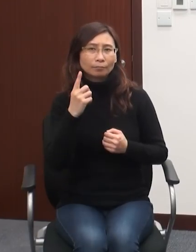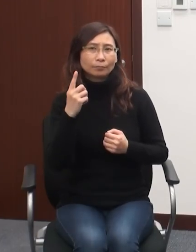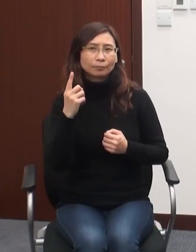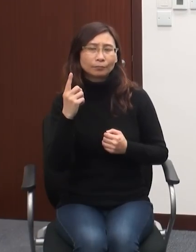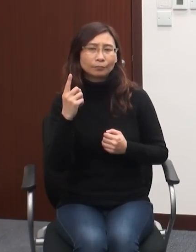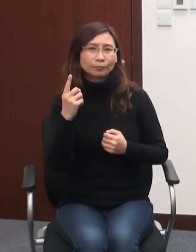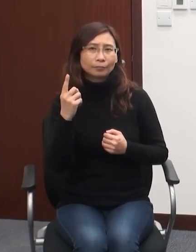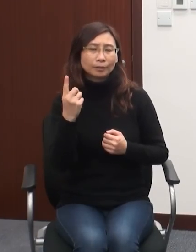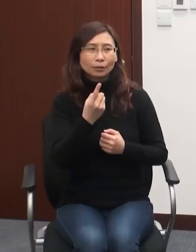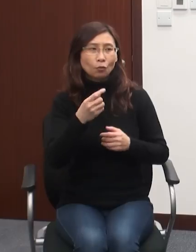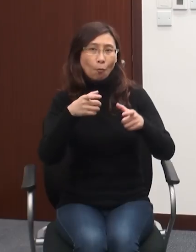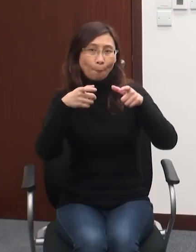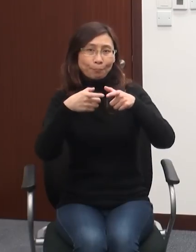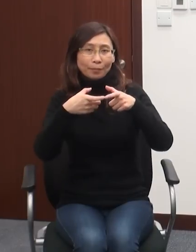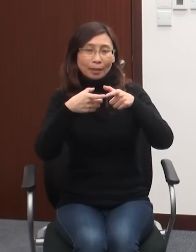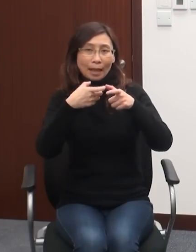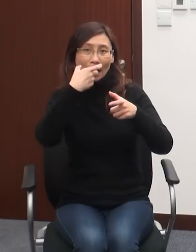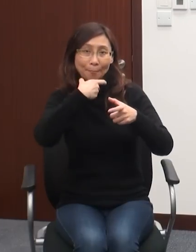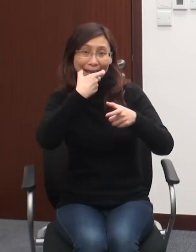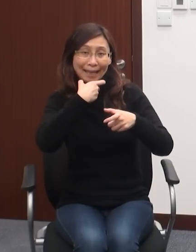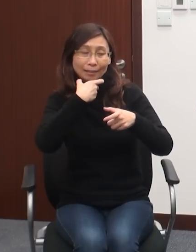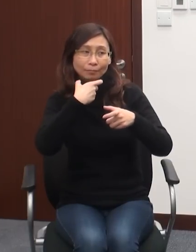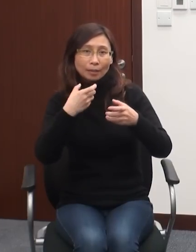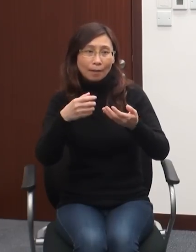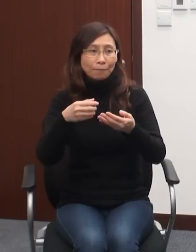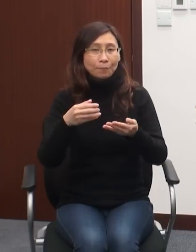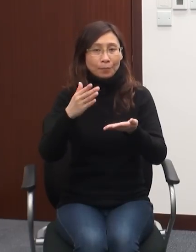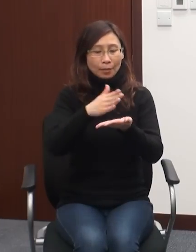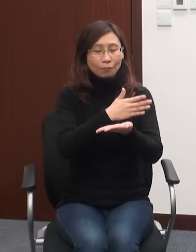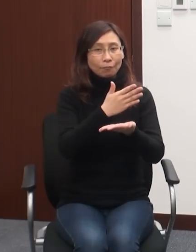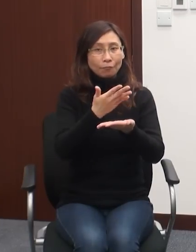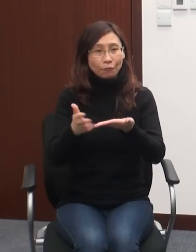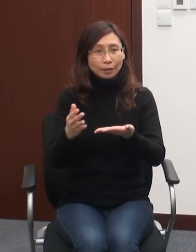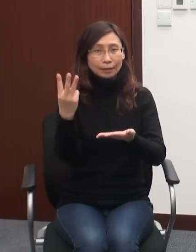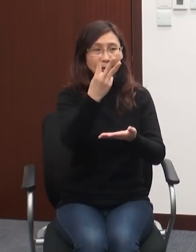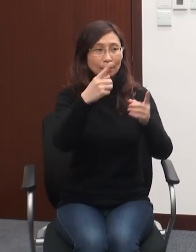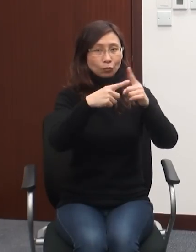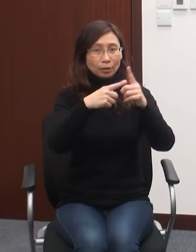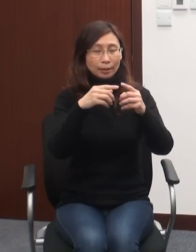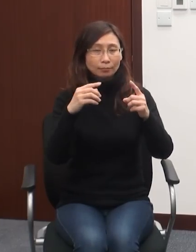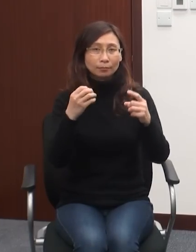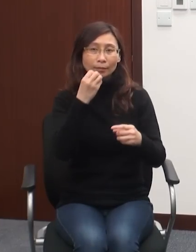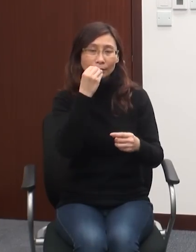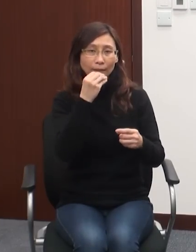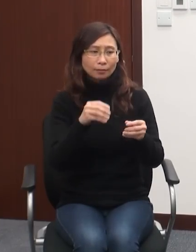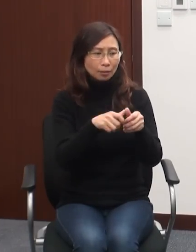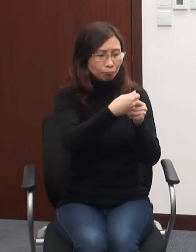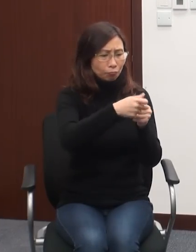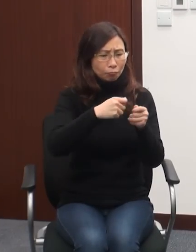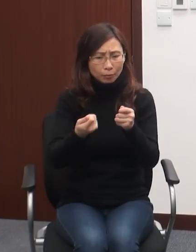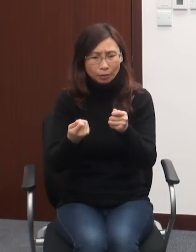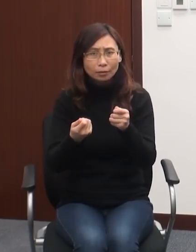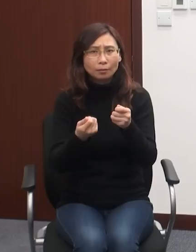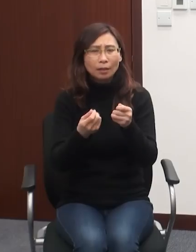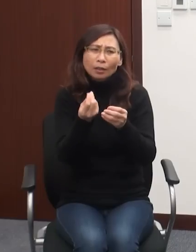個老婆餅也好，咩蛋糕也好，要分俾我哋三個人食，你一搣都唔見咗啲嘅，因為點解嗰啲碎